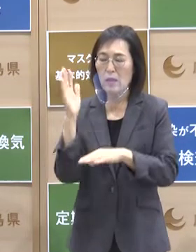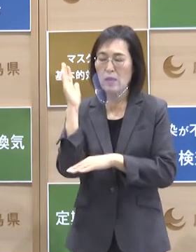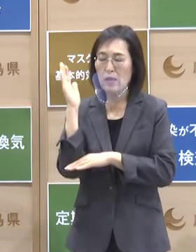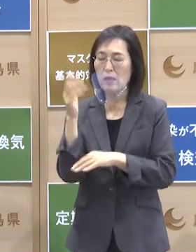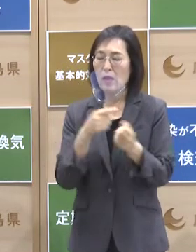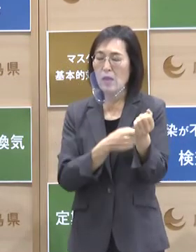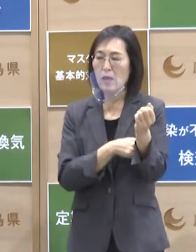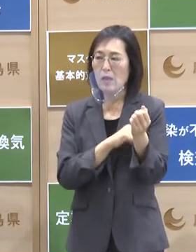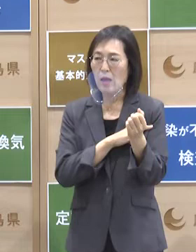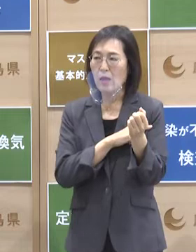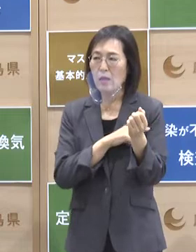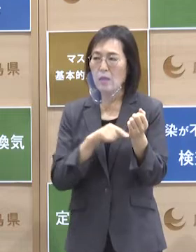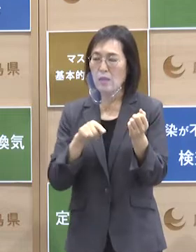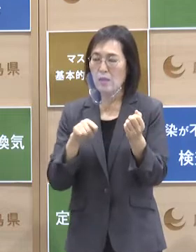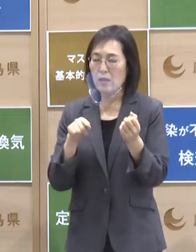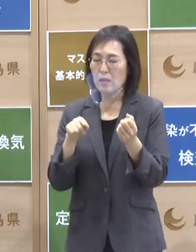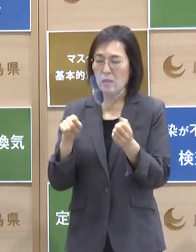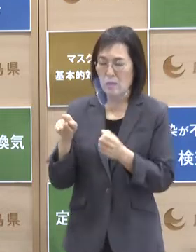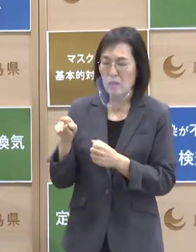島選出の岸田政権の